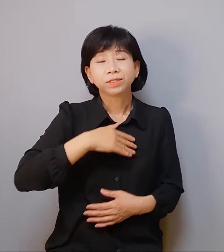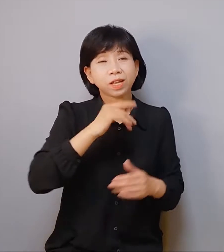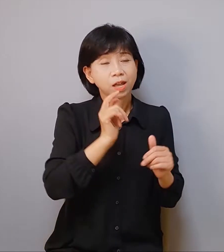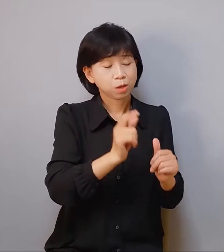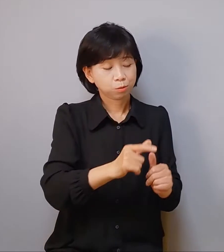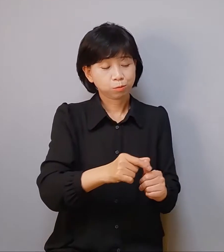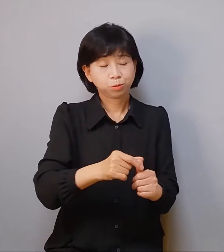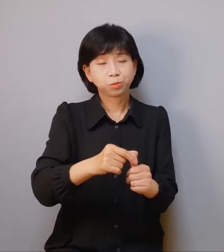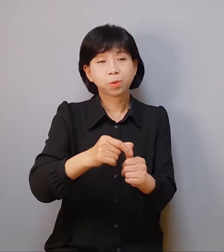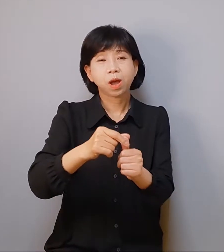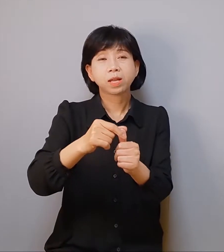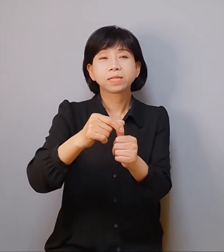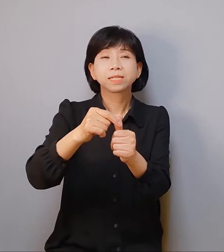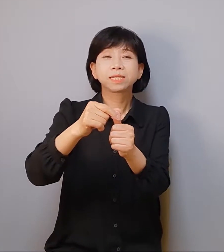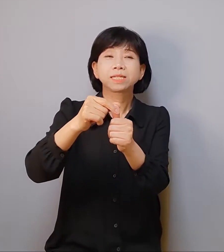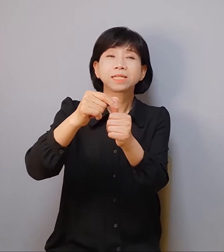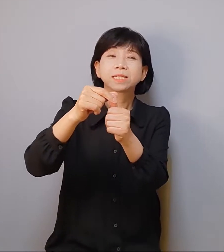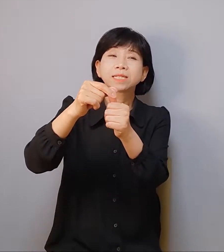나의